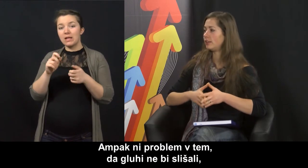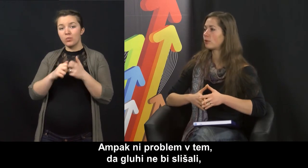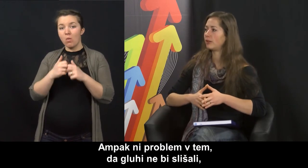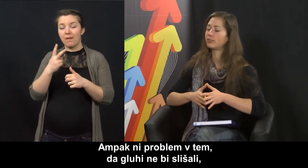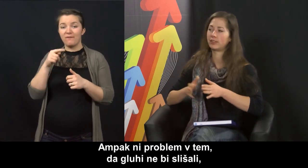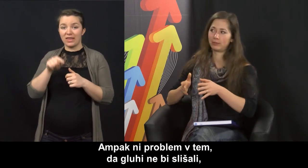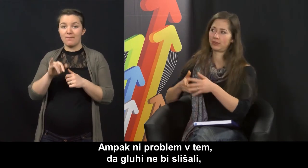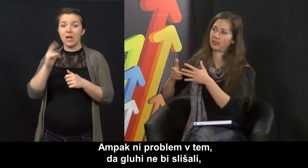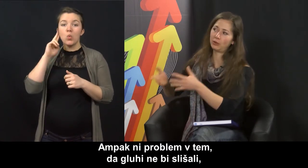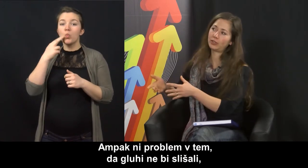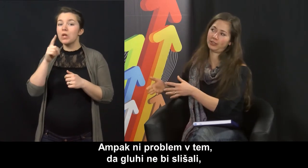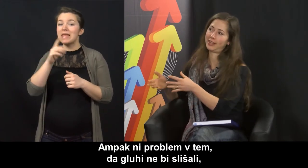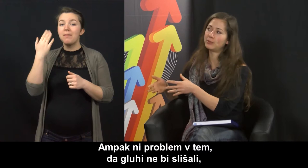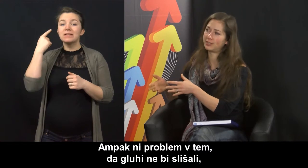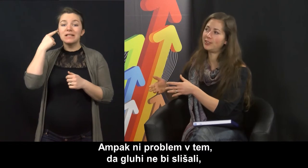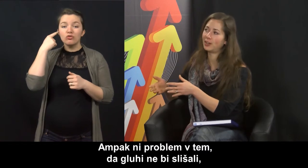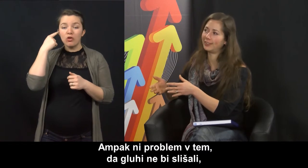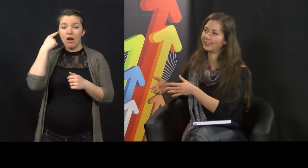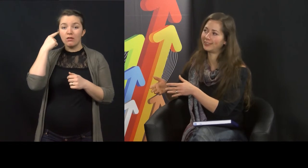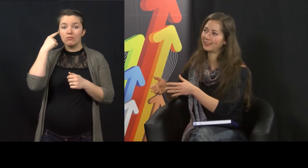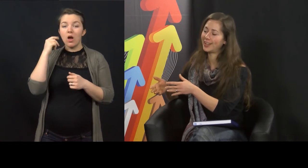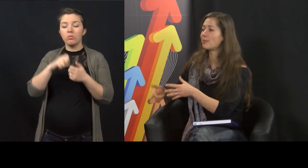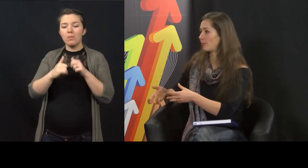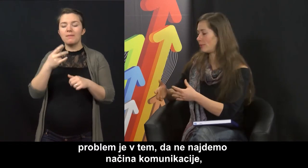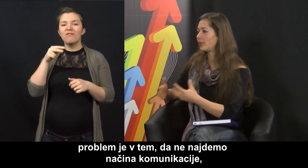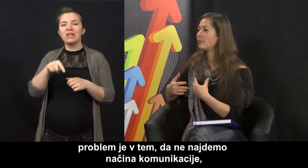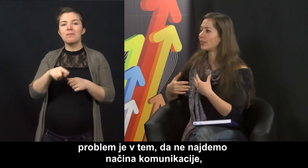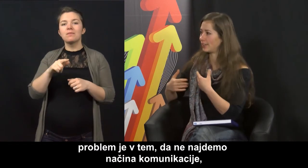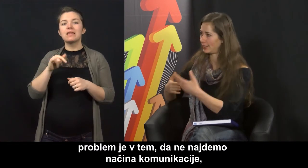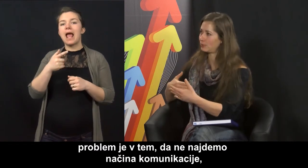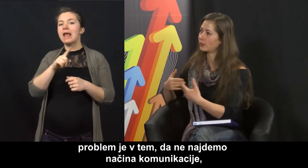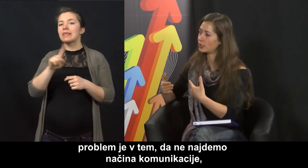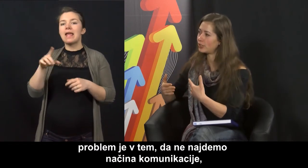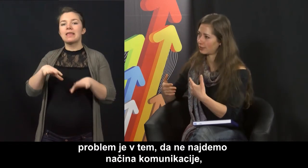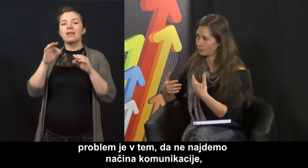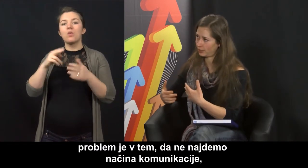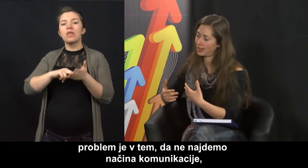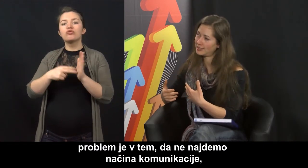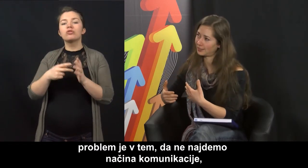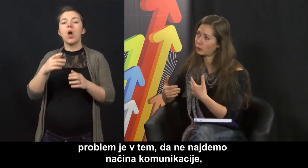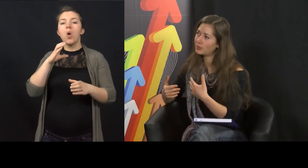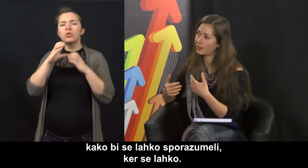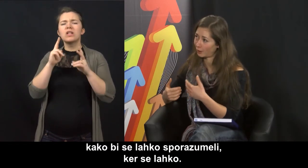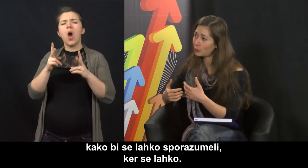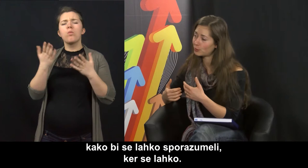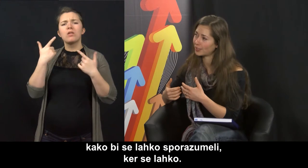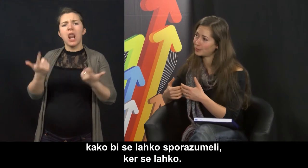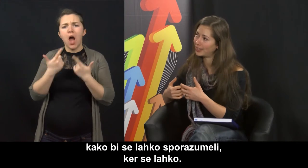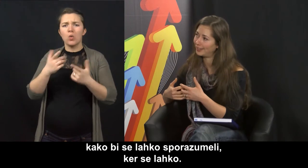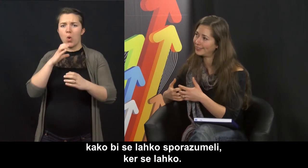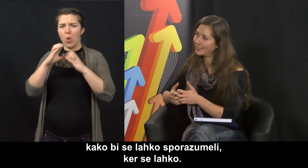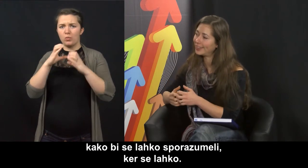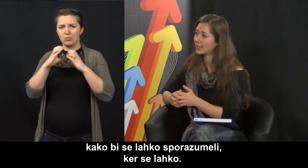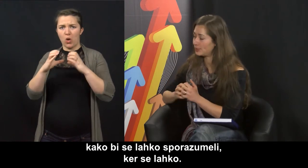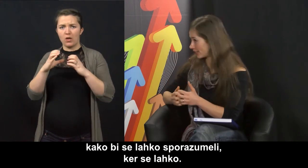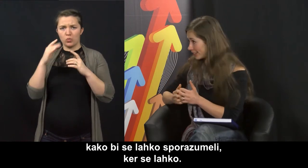Ampak ni problem v tem, da gluhi ne bi slišali. Problem je v tem, da ne najdemo načina komunikacije, kako bi se lahko